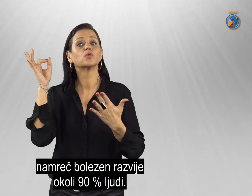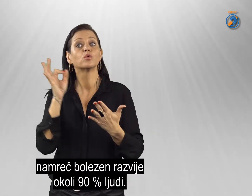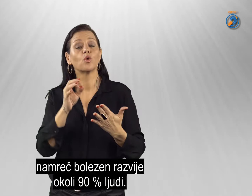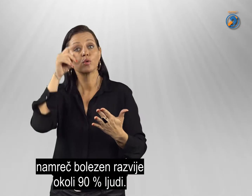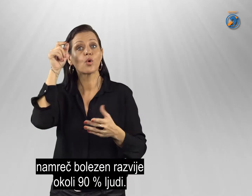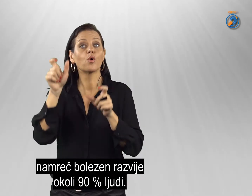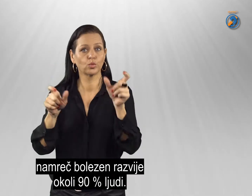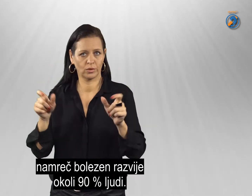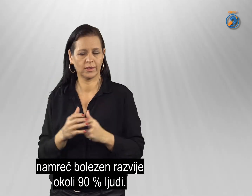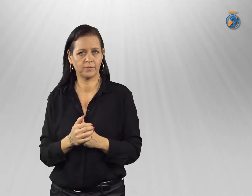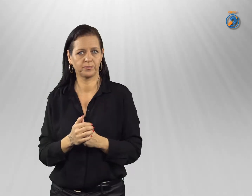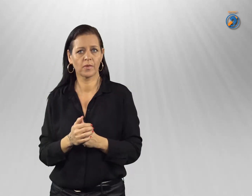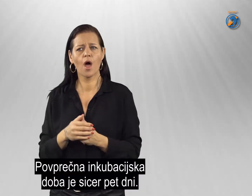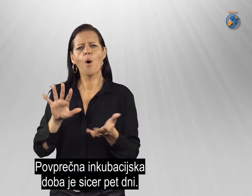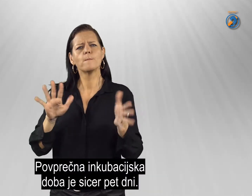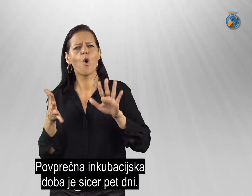ljudi.